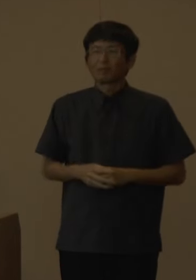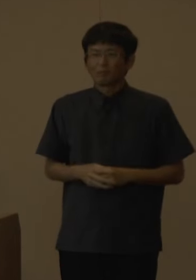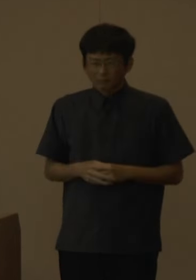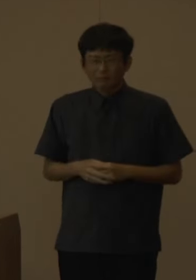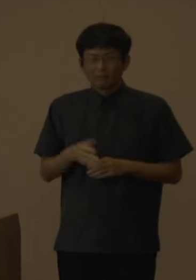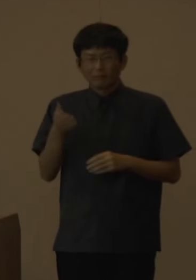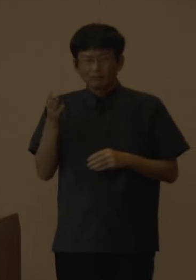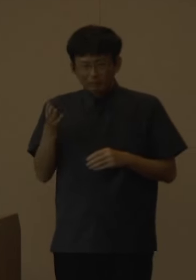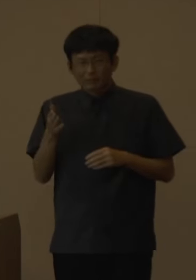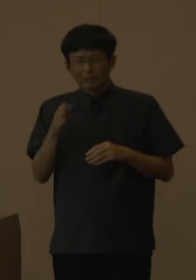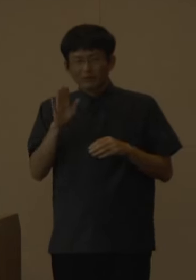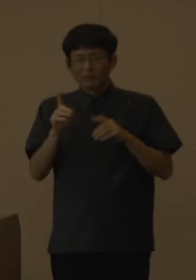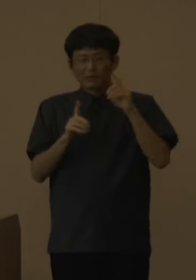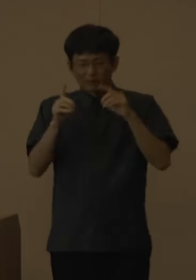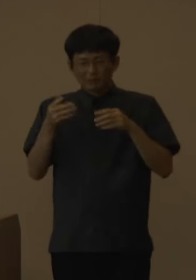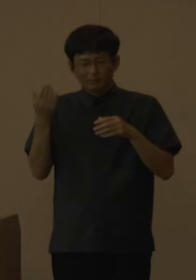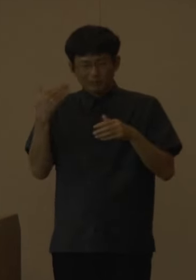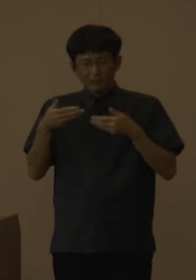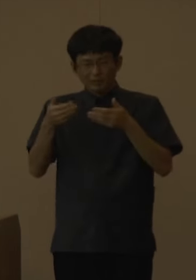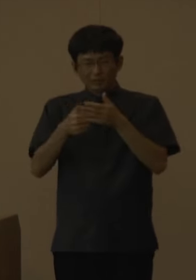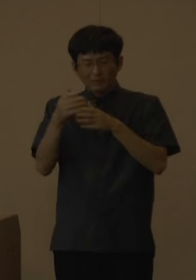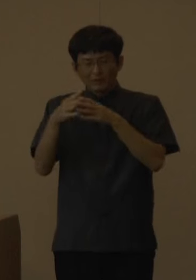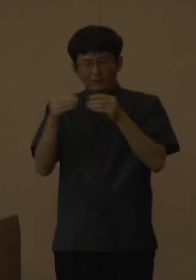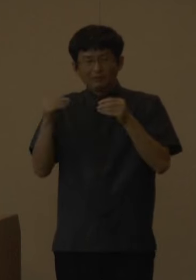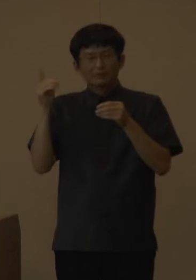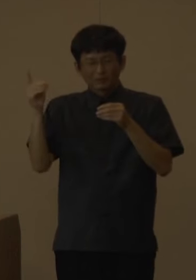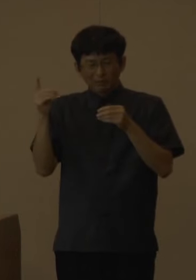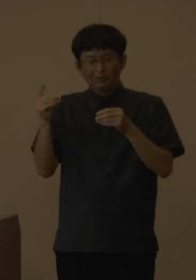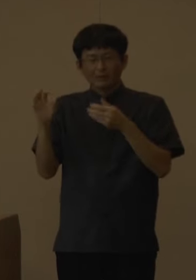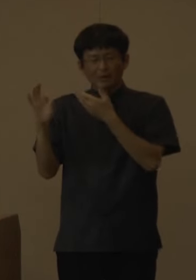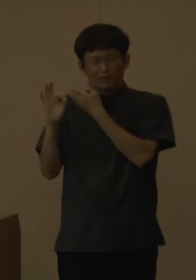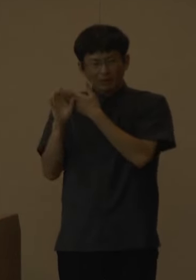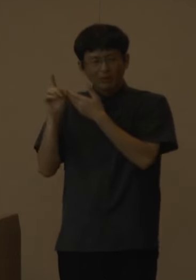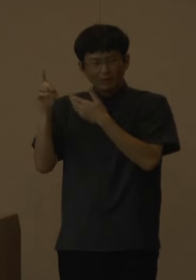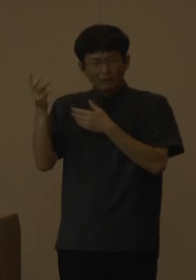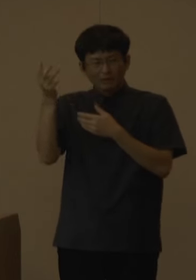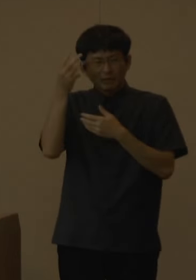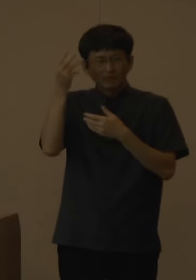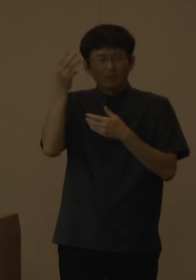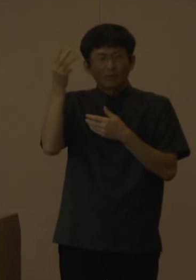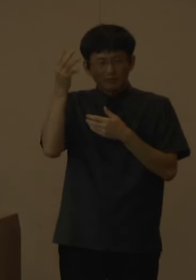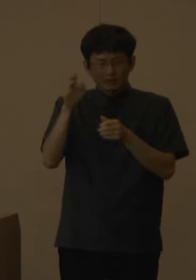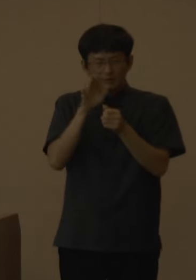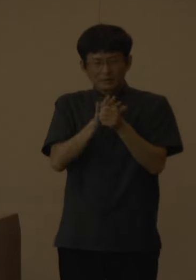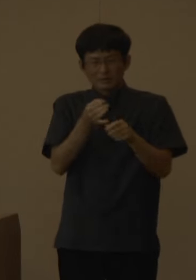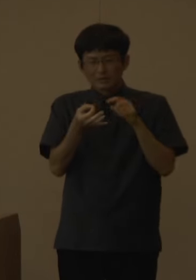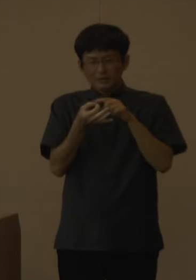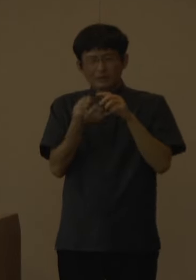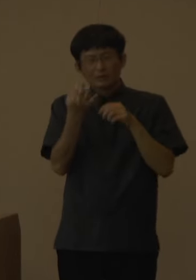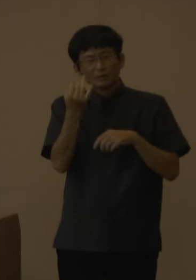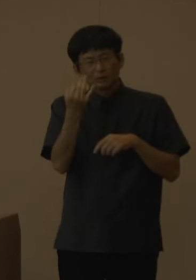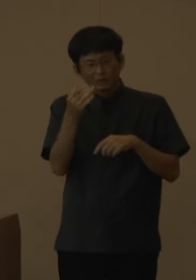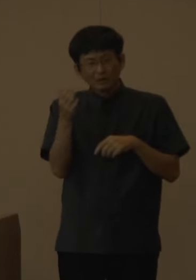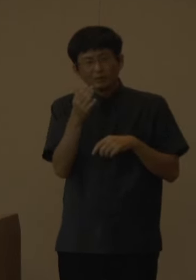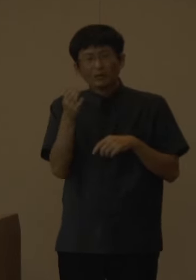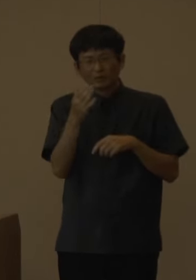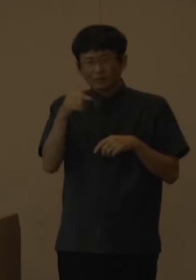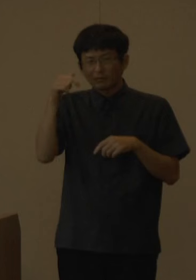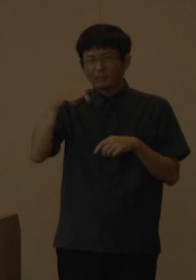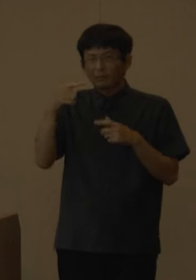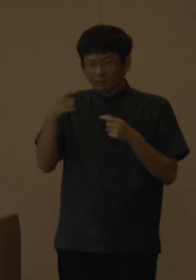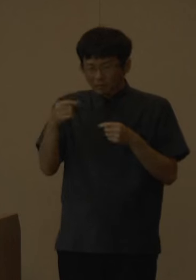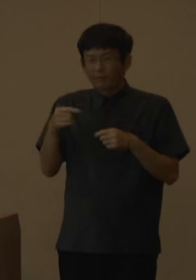その与那国の事例を参考にですね、その支援の金額等についても、その